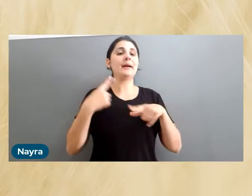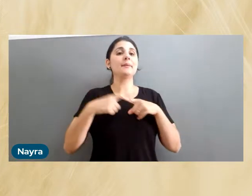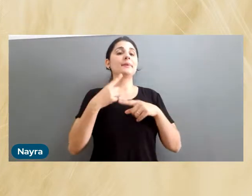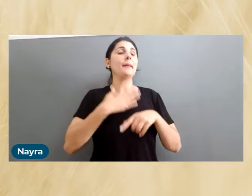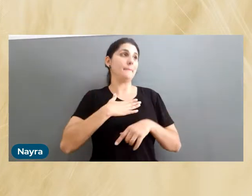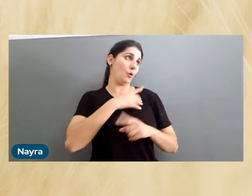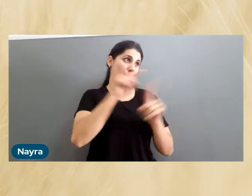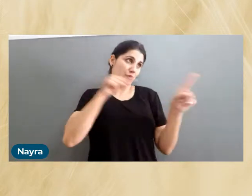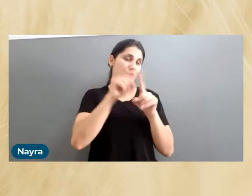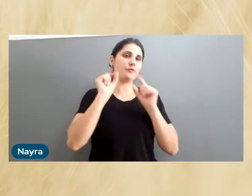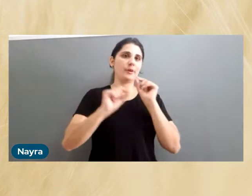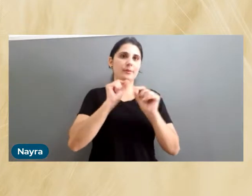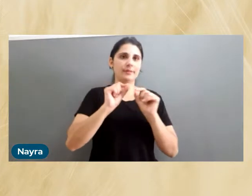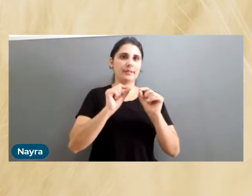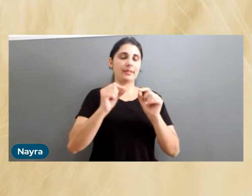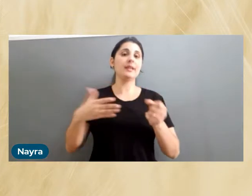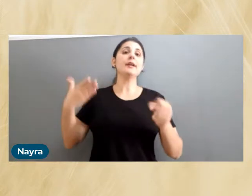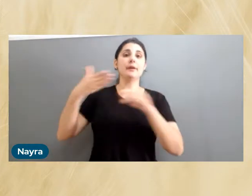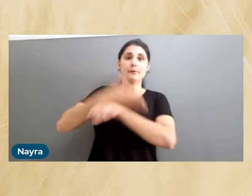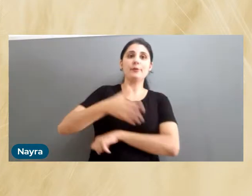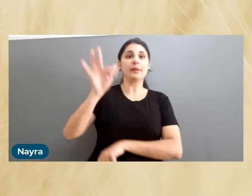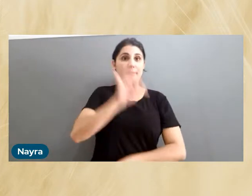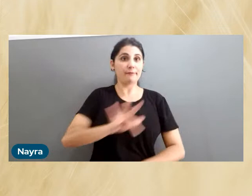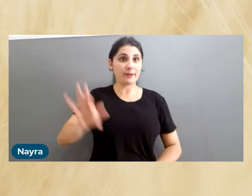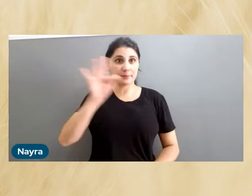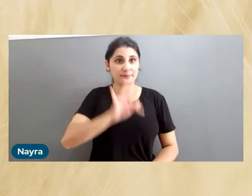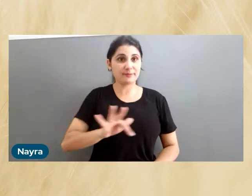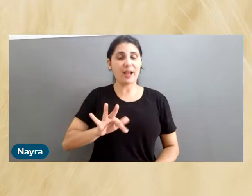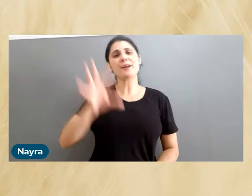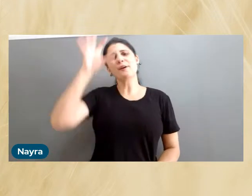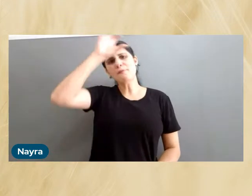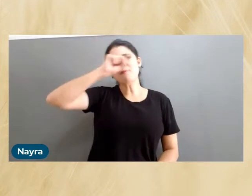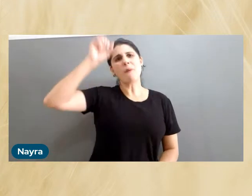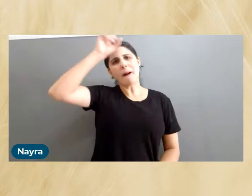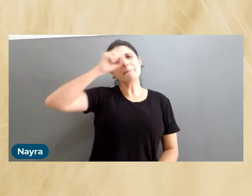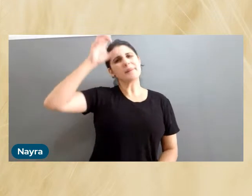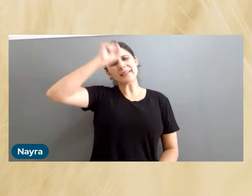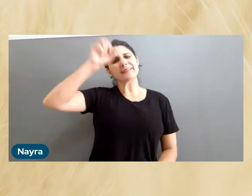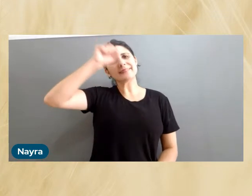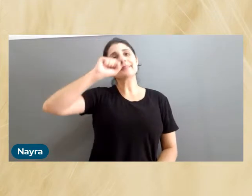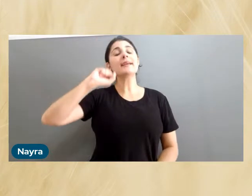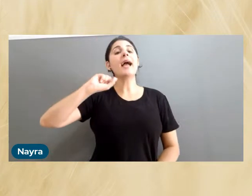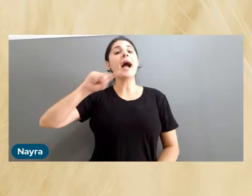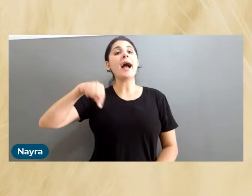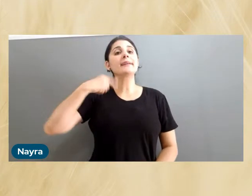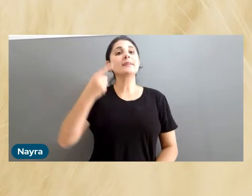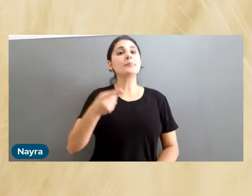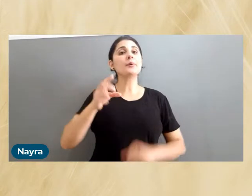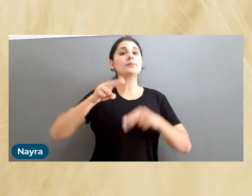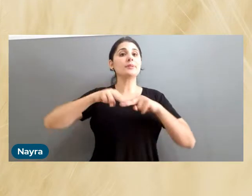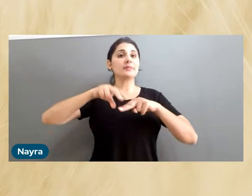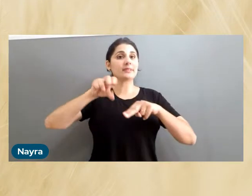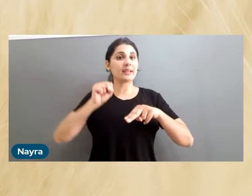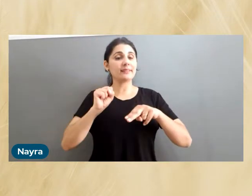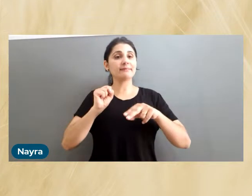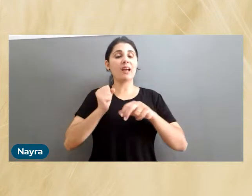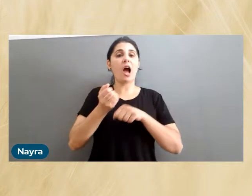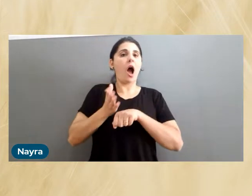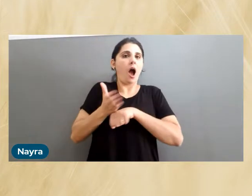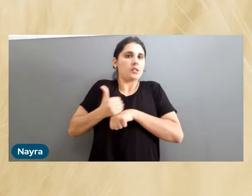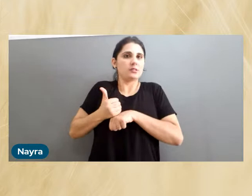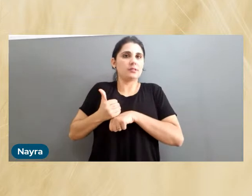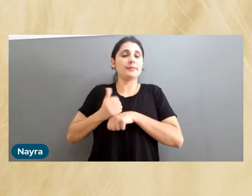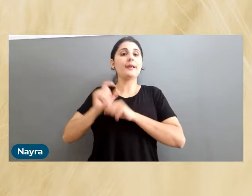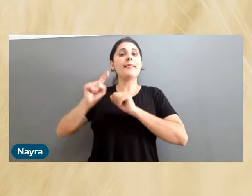seguinte, eu vou entrar para a faculdade, vou aprender tudo que eu puder, e aí, se eu desencarnar antes, não tem problema, porque na